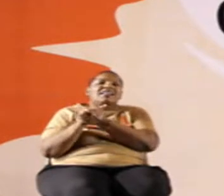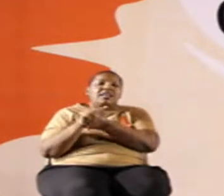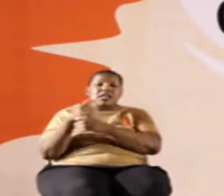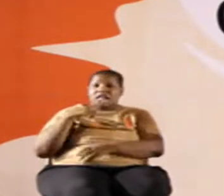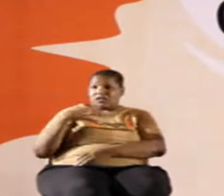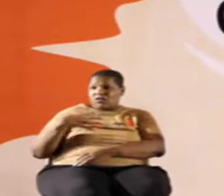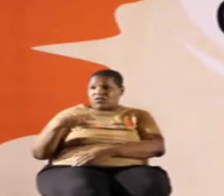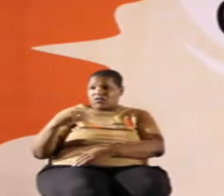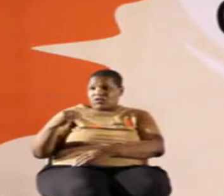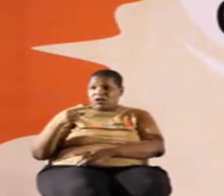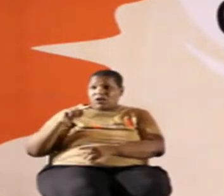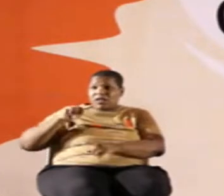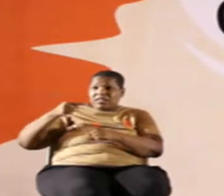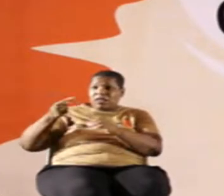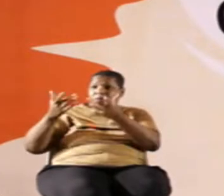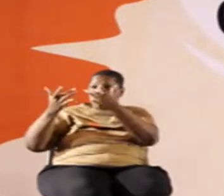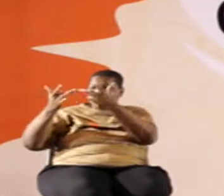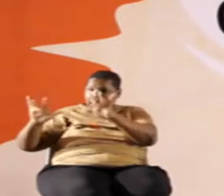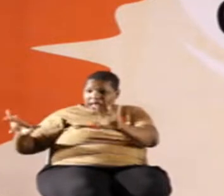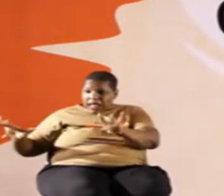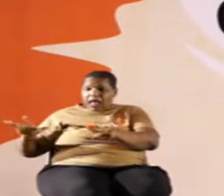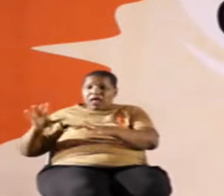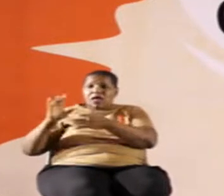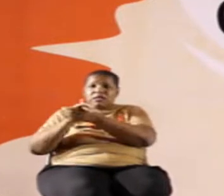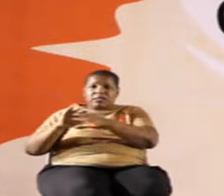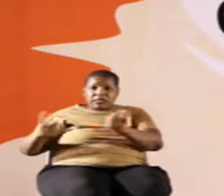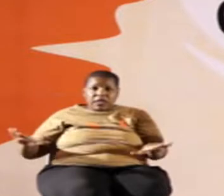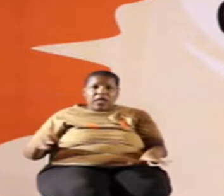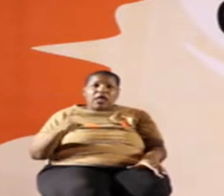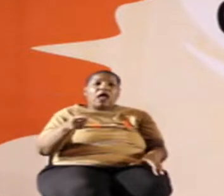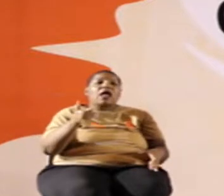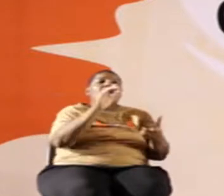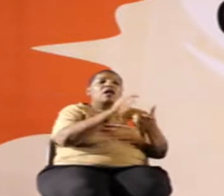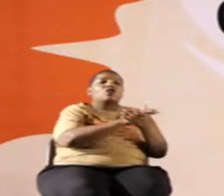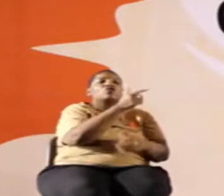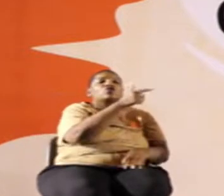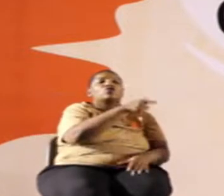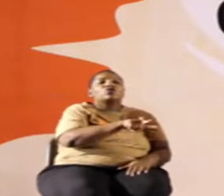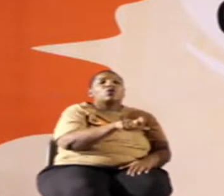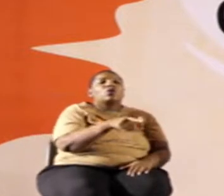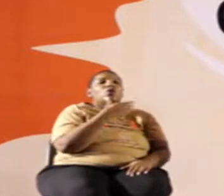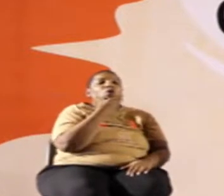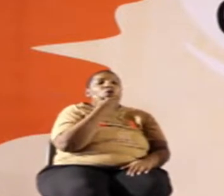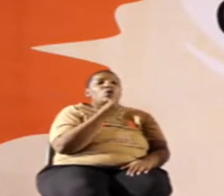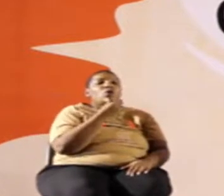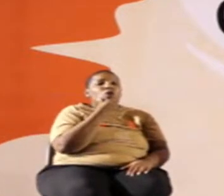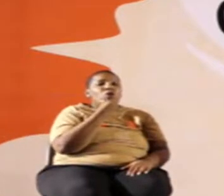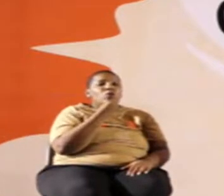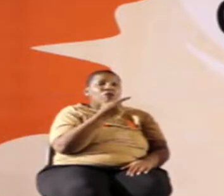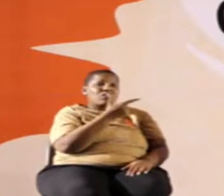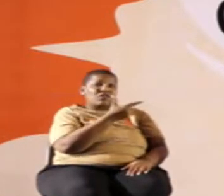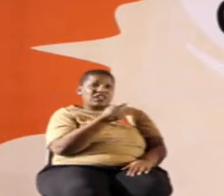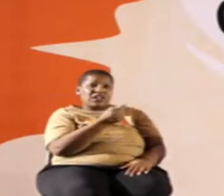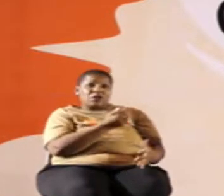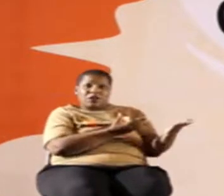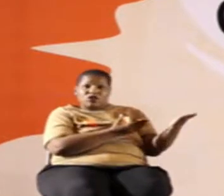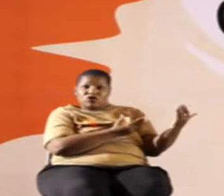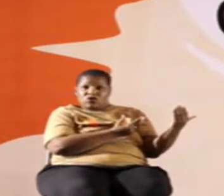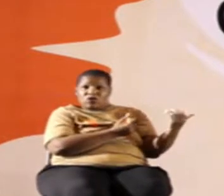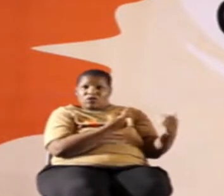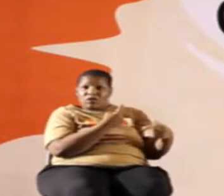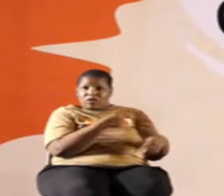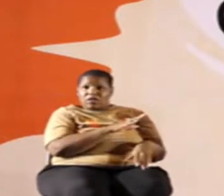filhos, depois rompeu aquele casamento e depois ela se casou de novo com um homem 27 anos mais novo do que